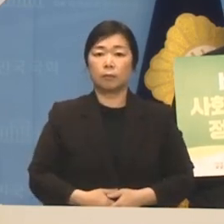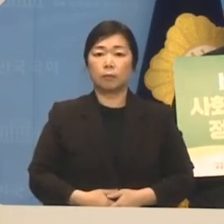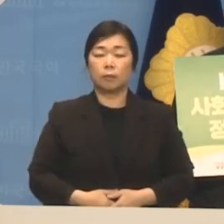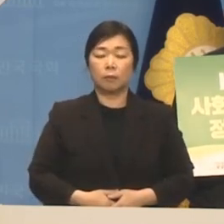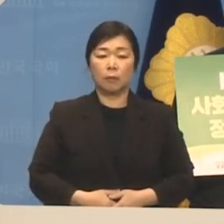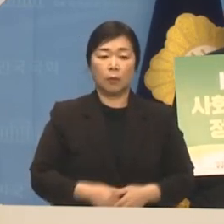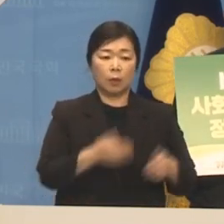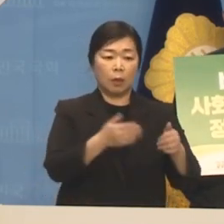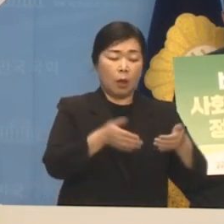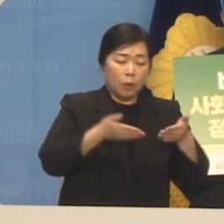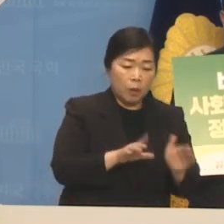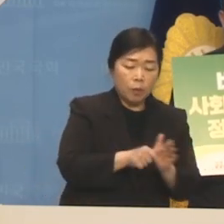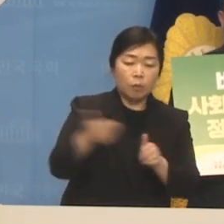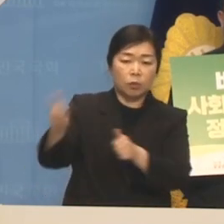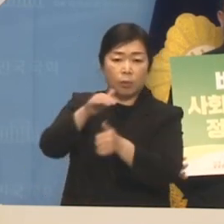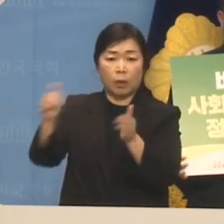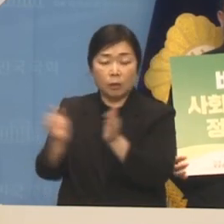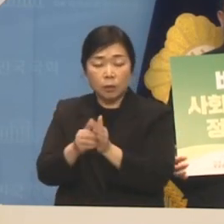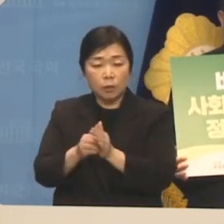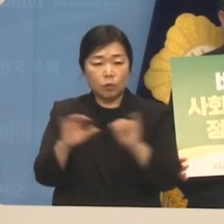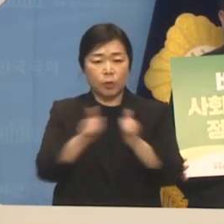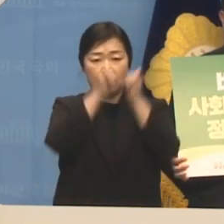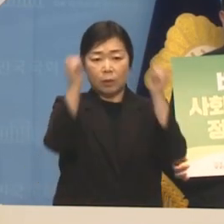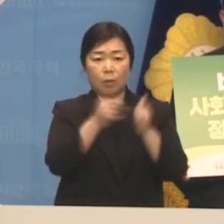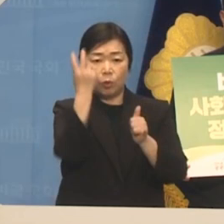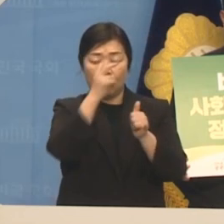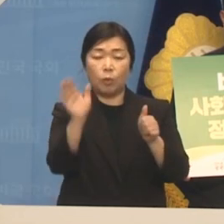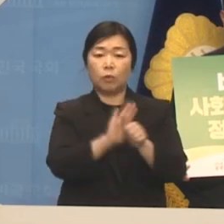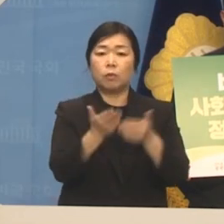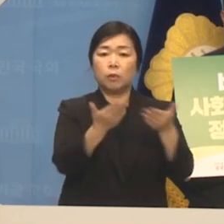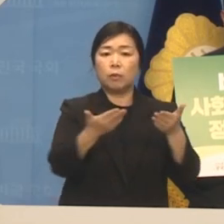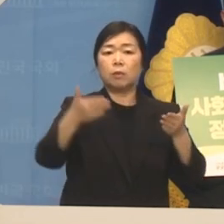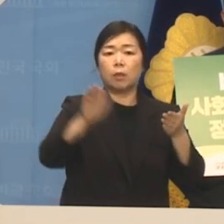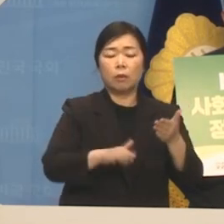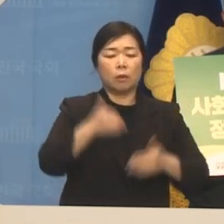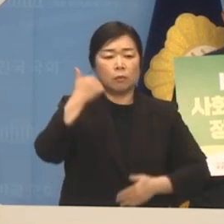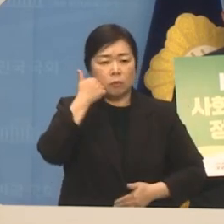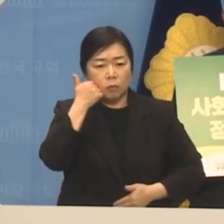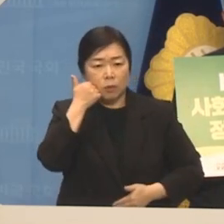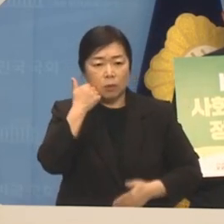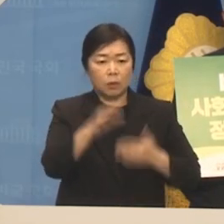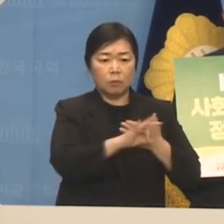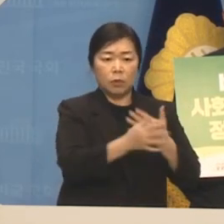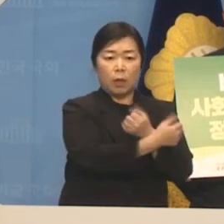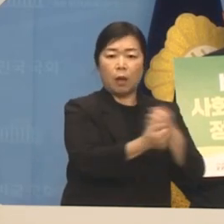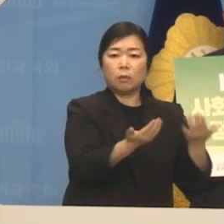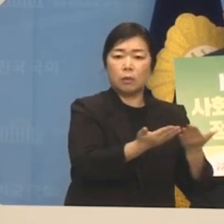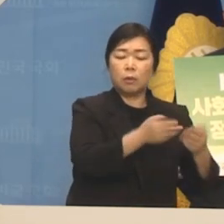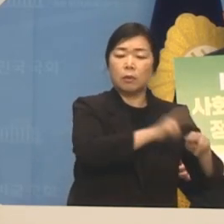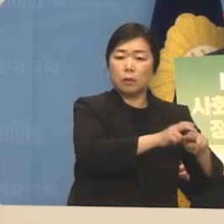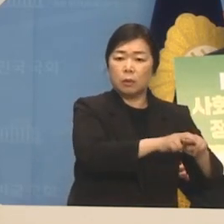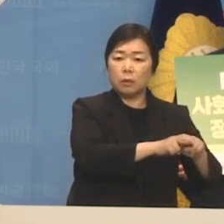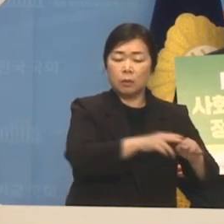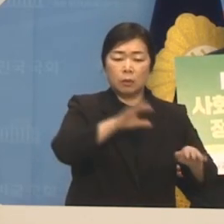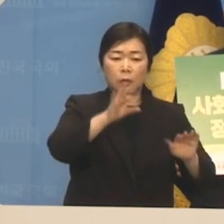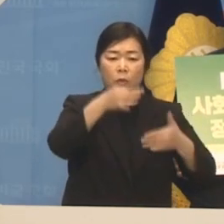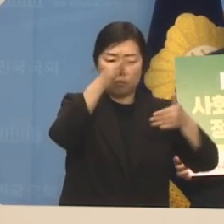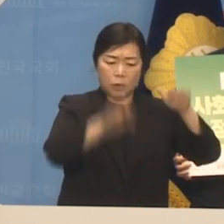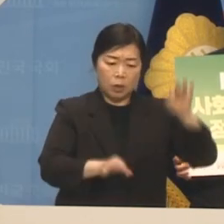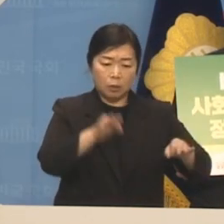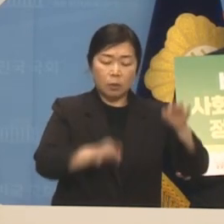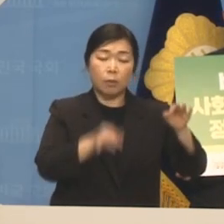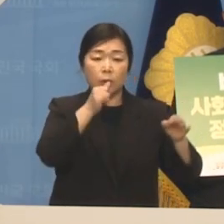요람에서 무덤까지 국민의 삶을 돌보는 같은 일을 하면서도 누군가는 비정규직으로 차별한 임금을 받으며